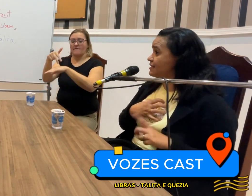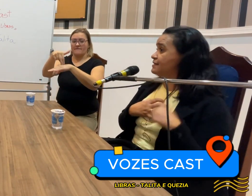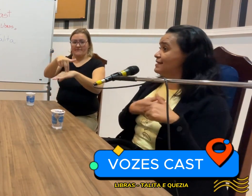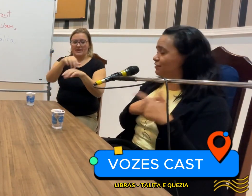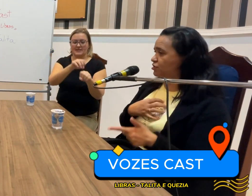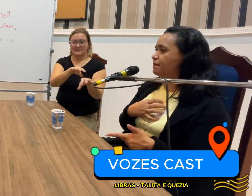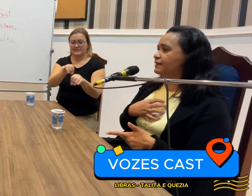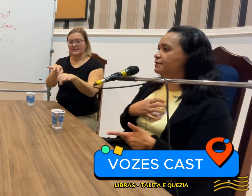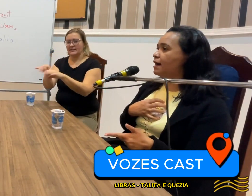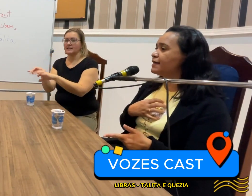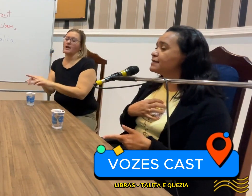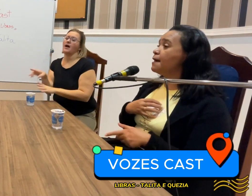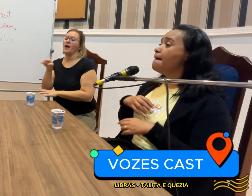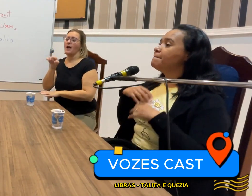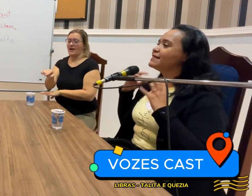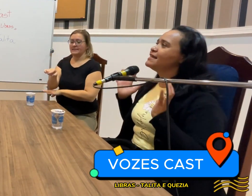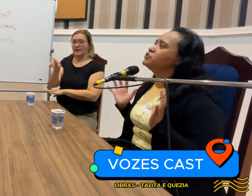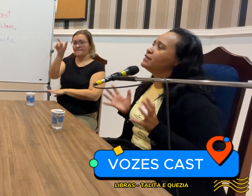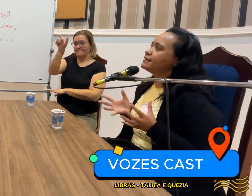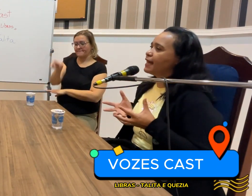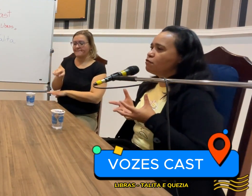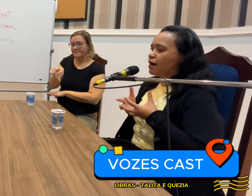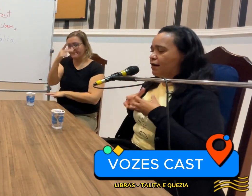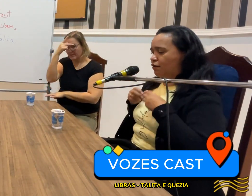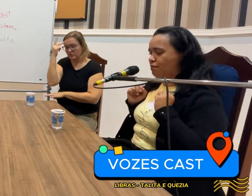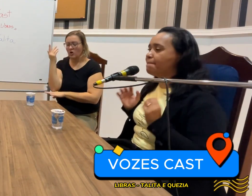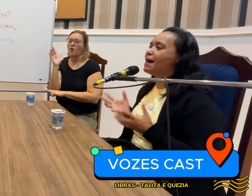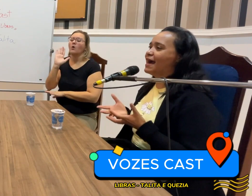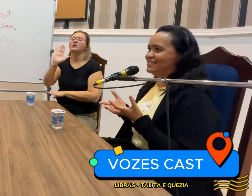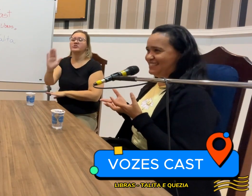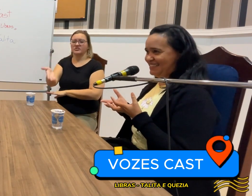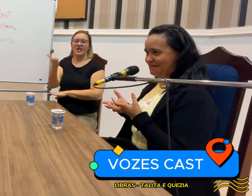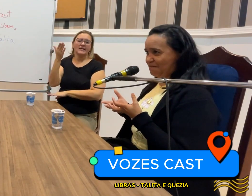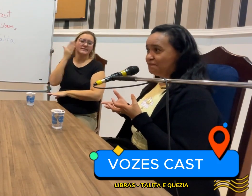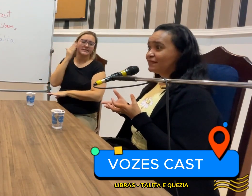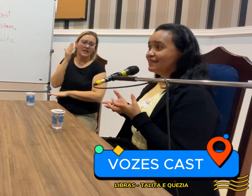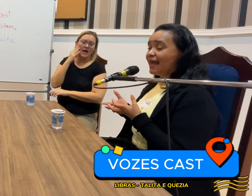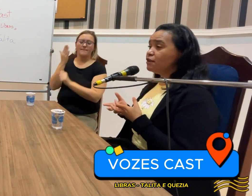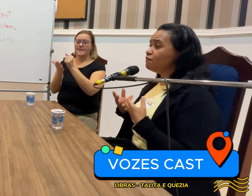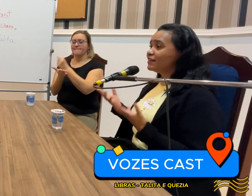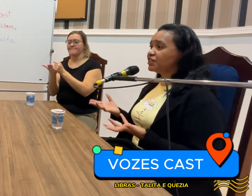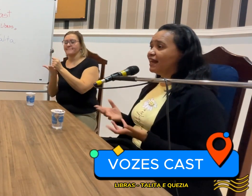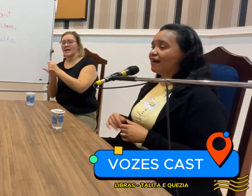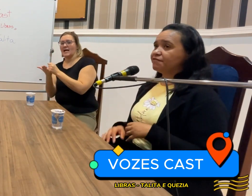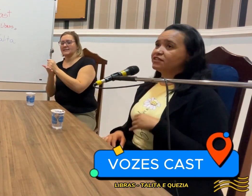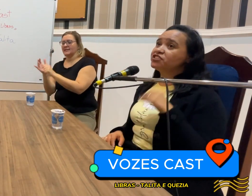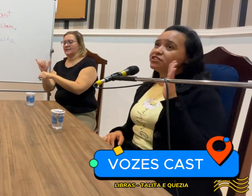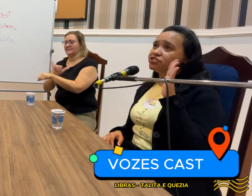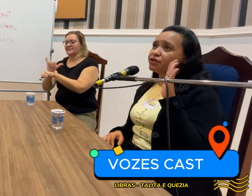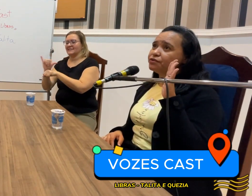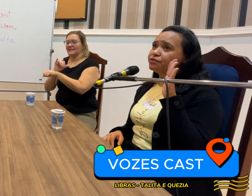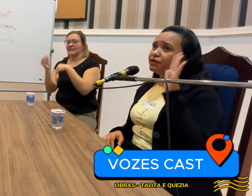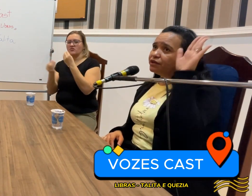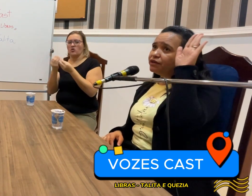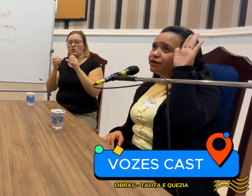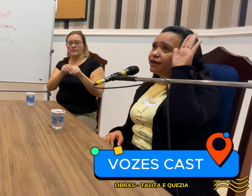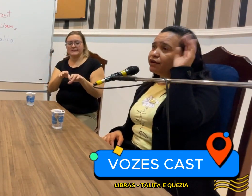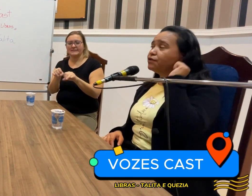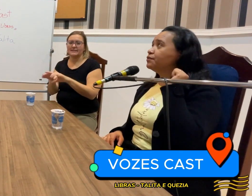sinta a necessidade de aprender mais, mas ele já tem uma base. Sim. Ele não vai chegar lá e falar, gente,